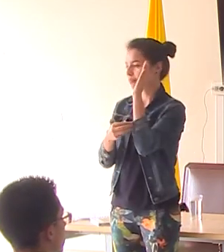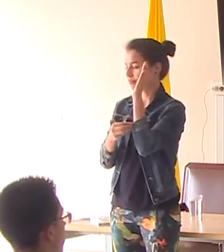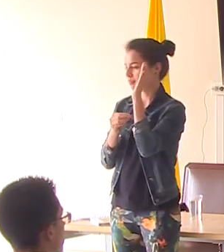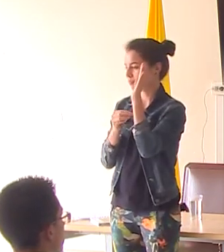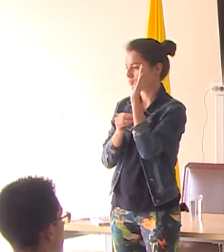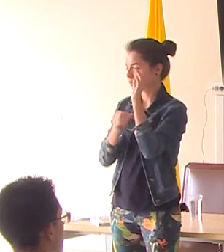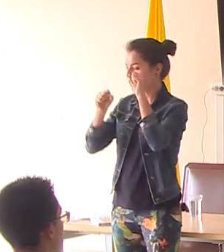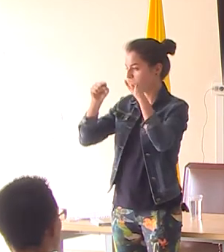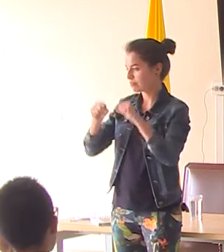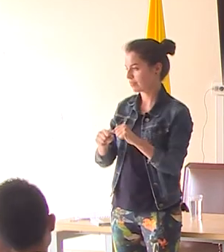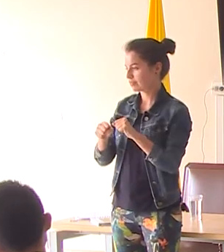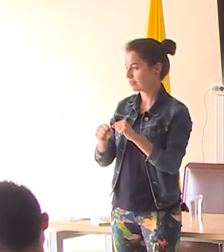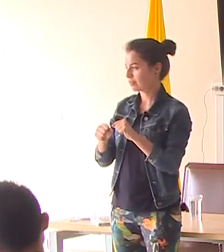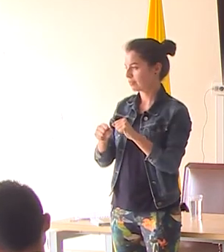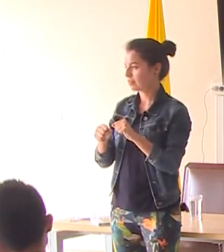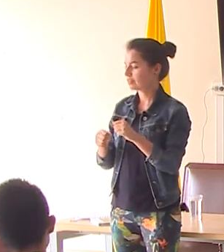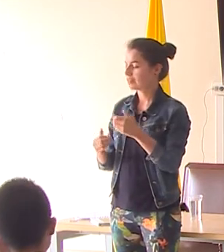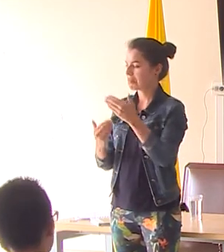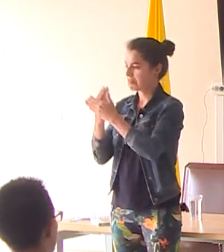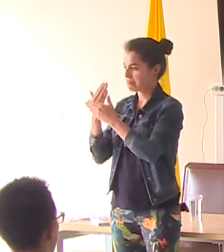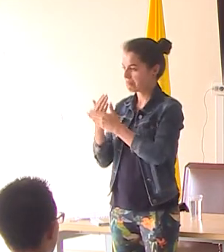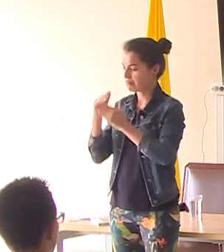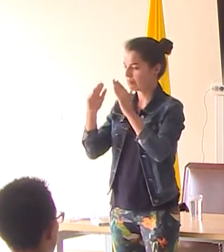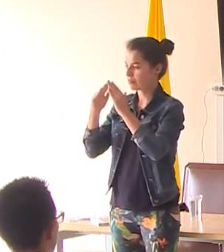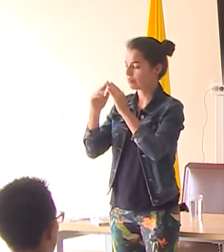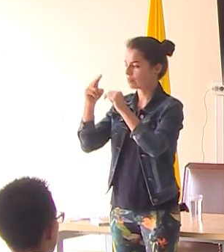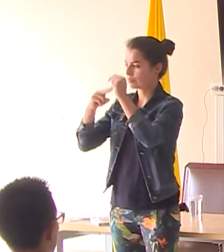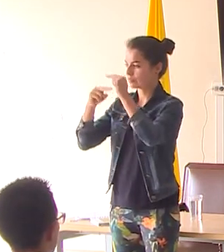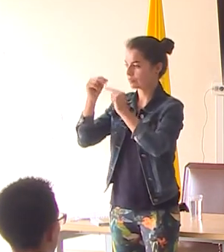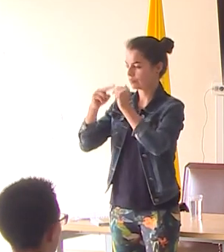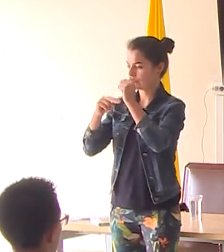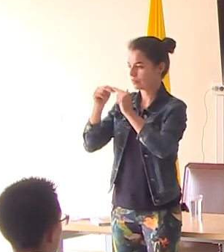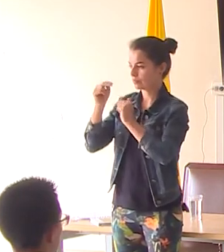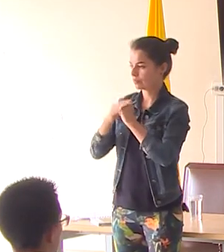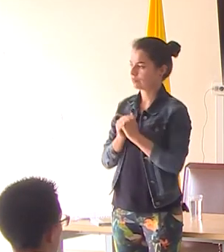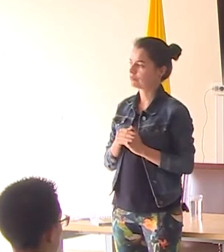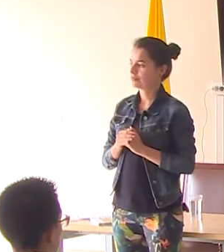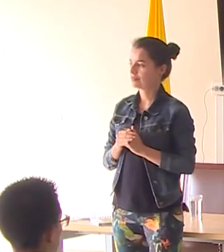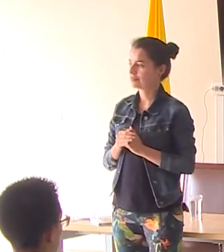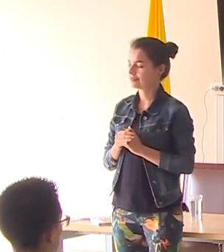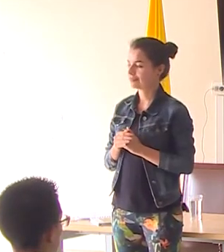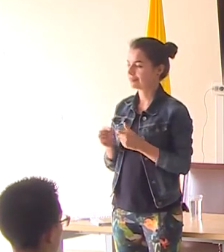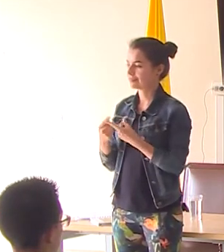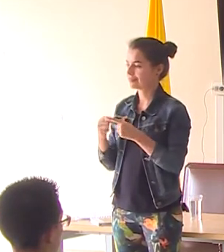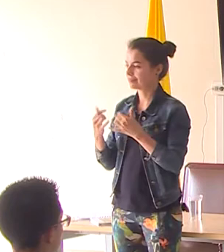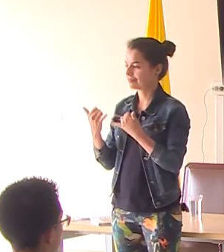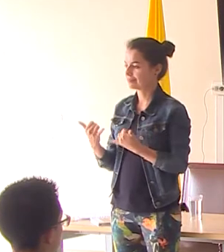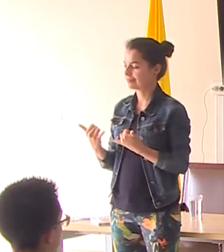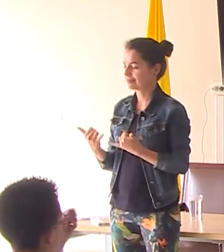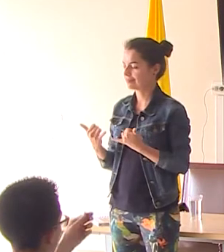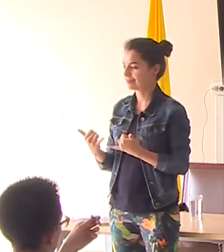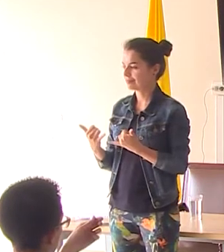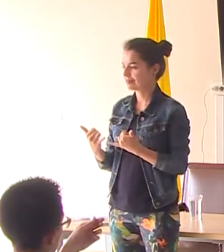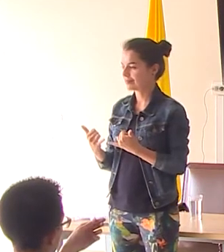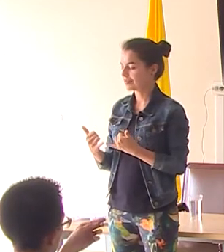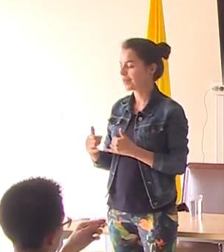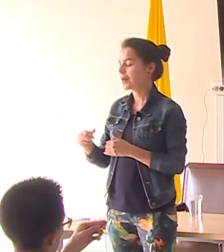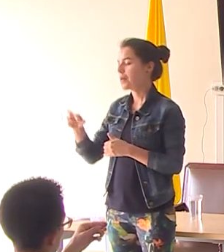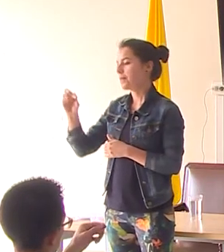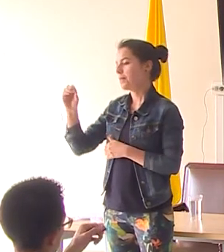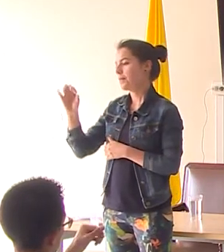procesos de urbanización entrarían en la formulación del nuevo pot pero están contemplados dentro del plan de desarrollo de bogotá